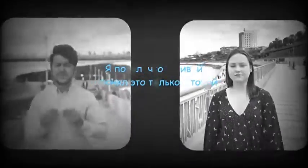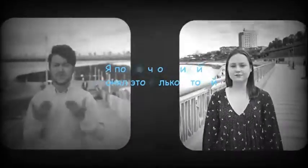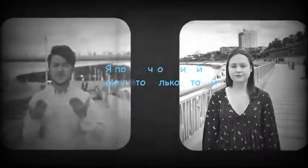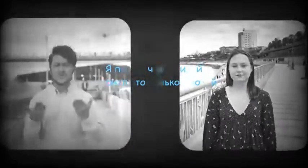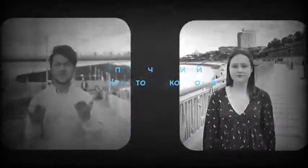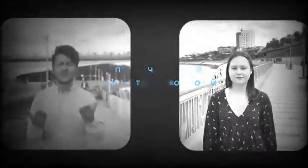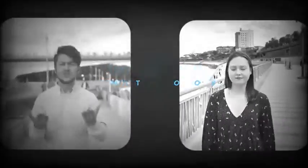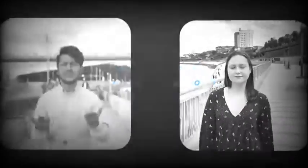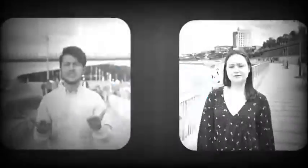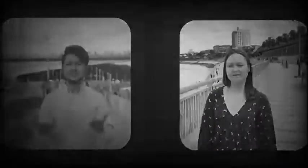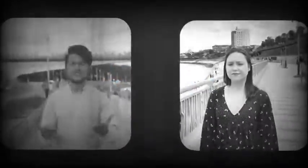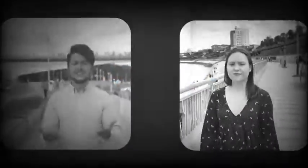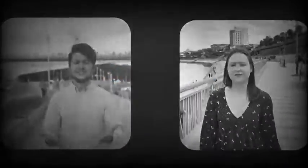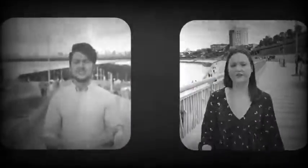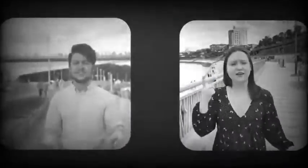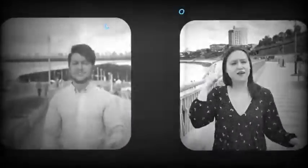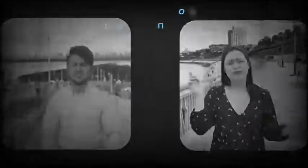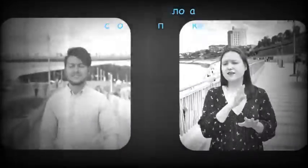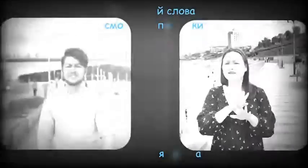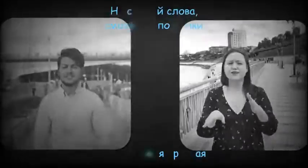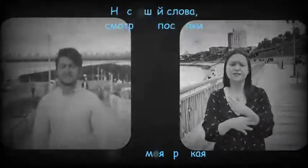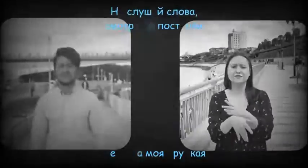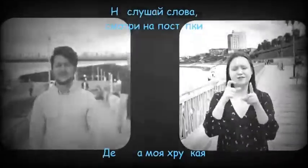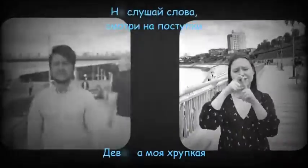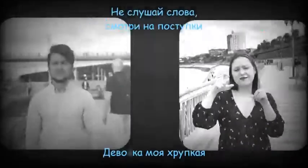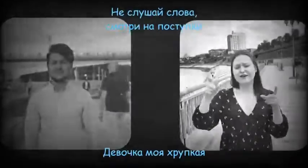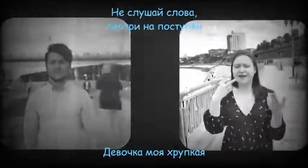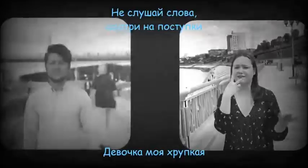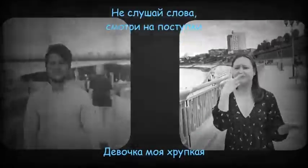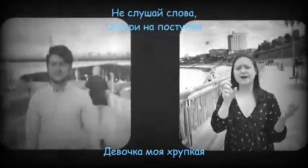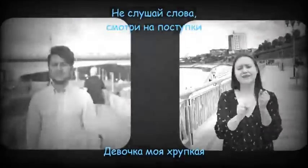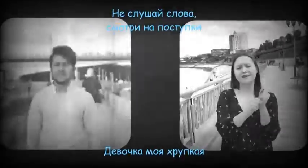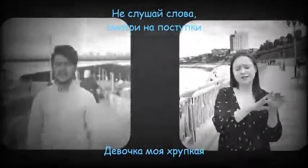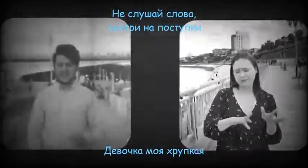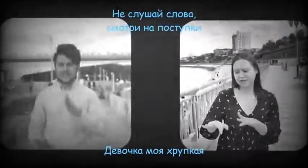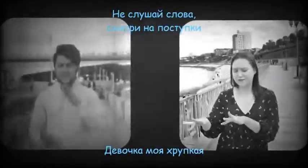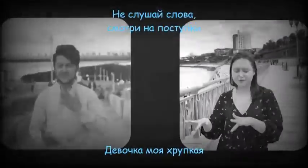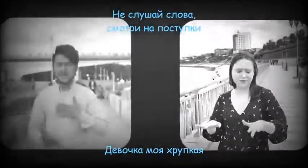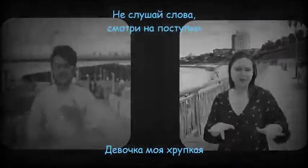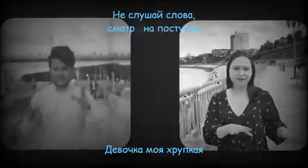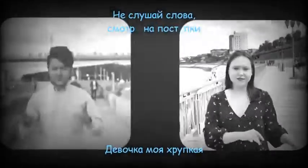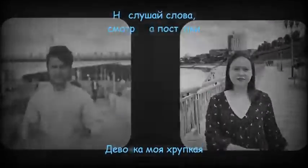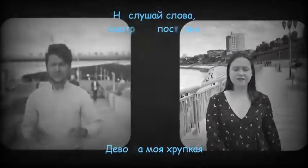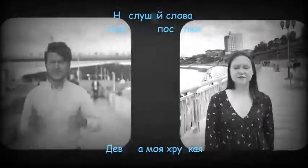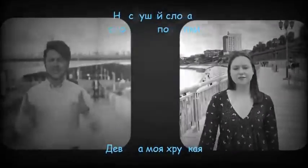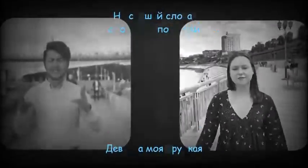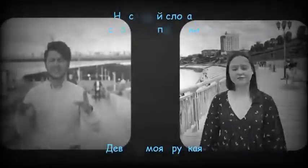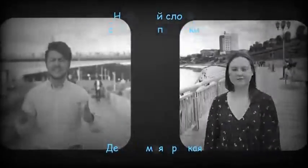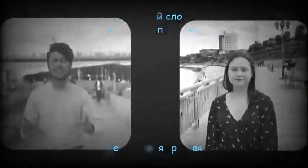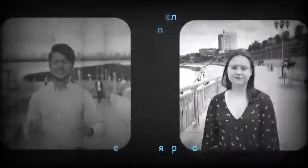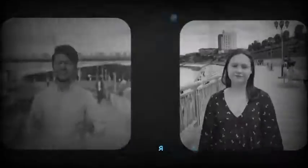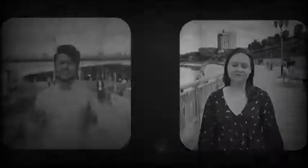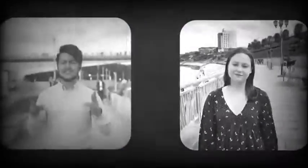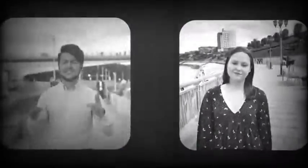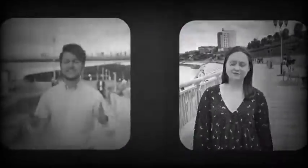с тобой. Не слушай слова, смотри на поступки. Девочка моя хрупкая.